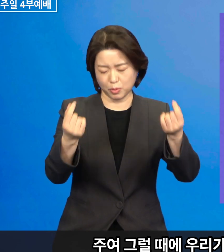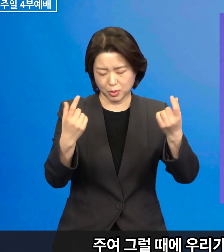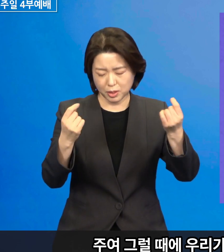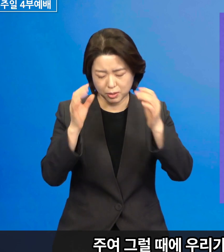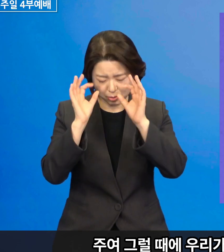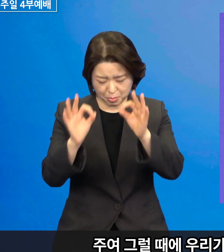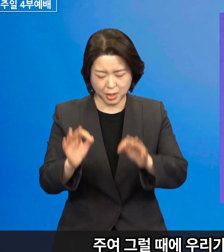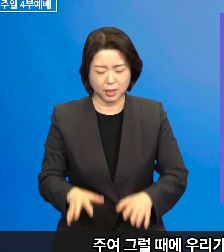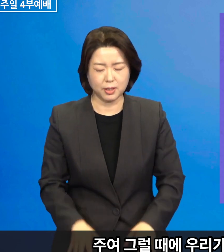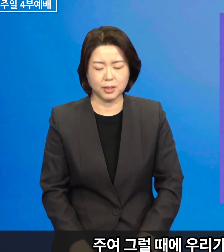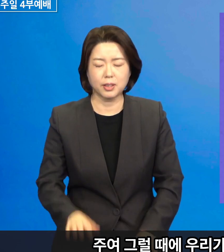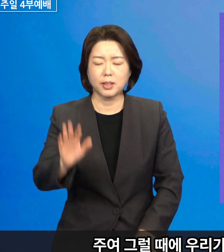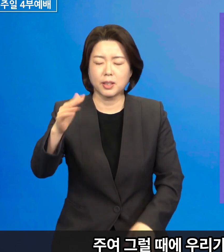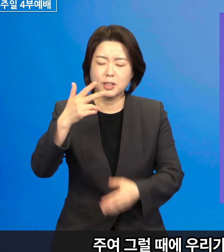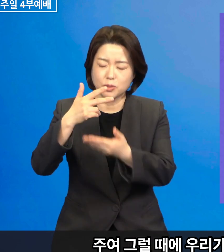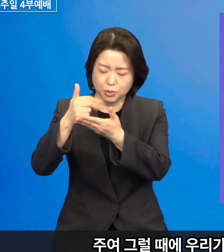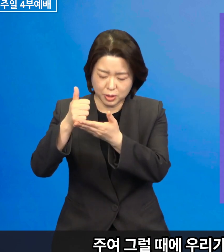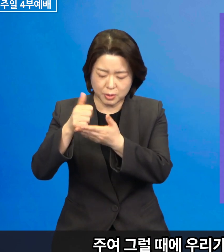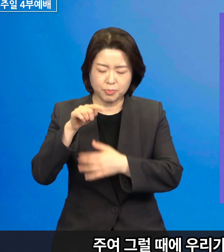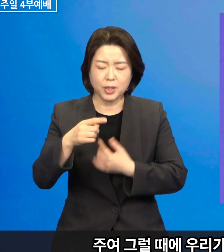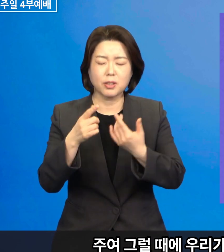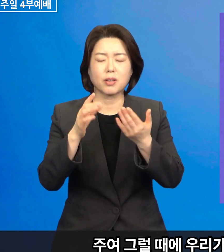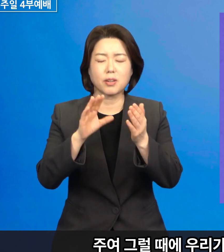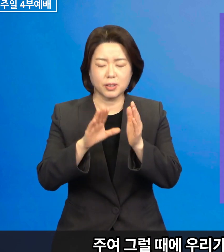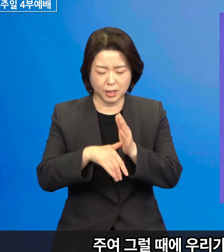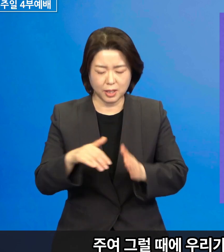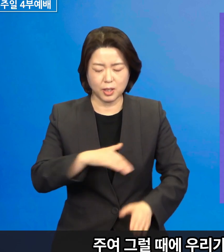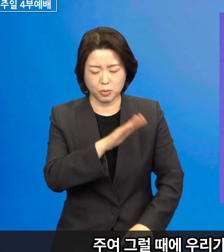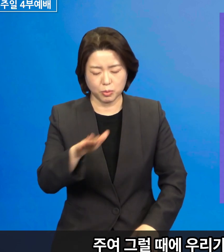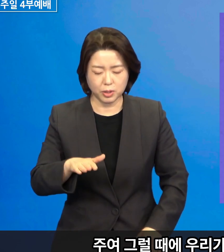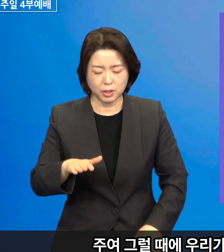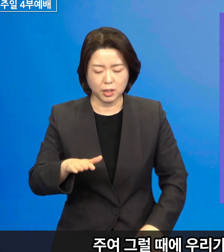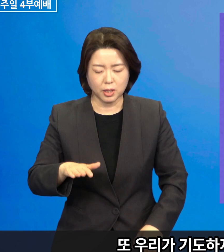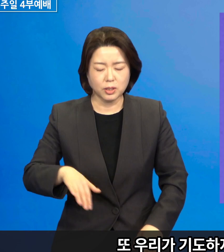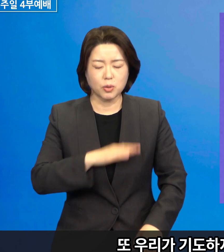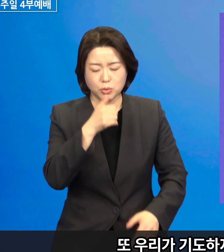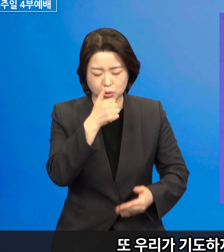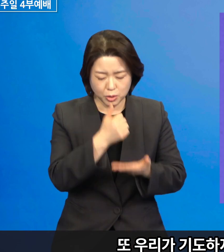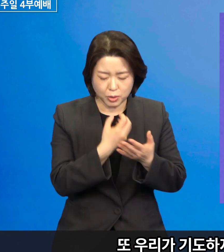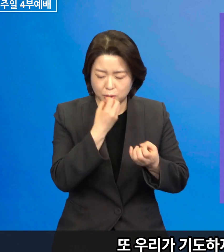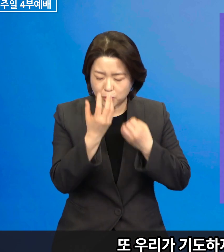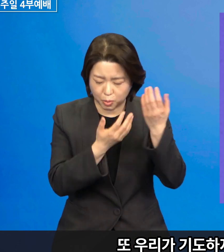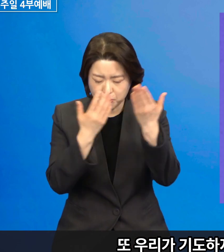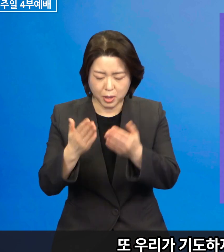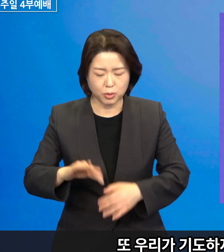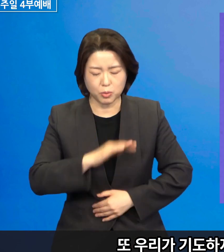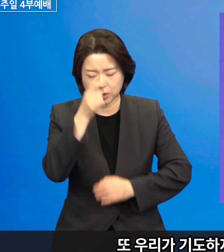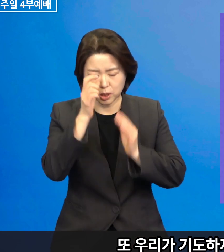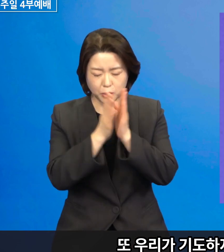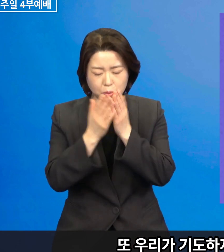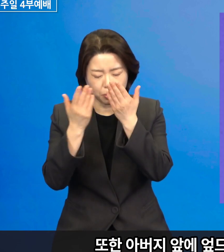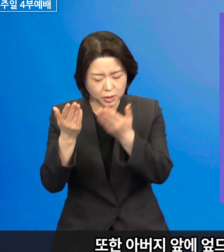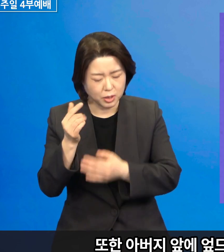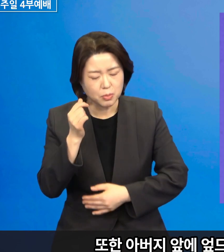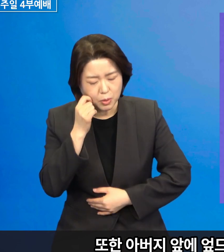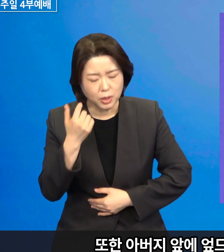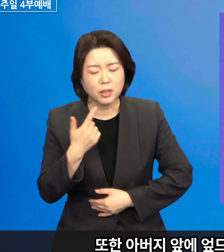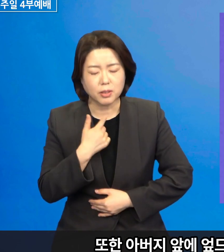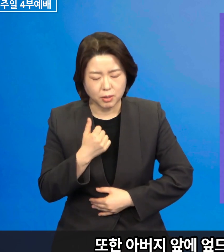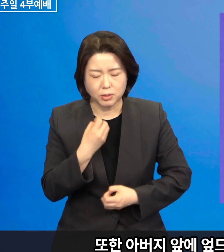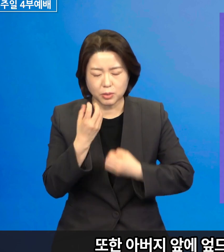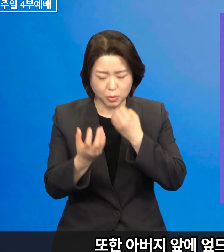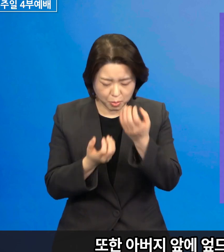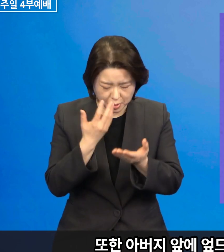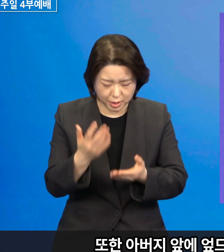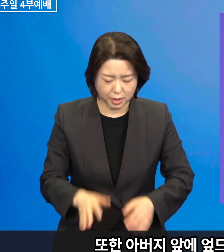주여, 그럴 때 우리가 우리의 죄임을 고백하며 또 우리가 기도하지 못했음을 고백하며 또한